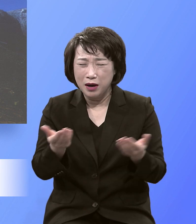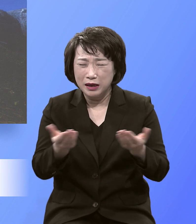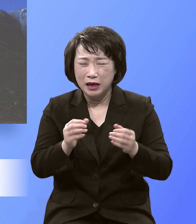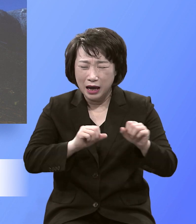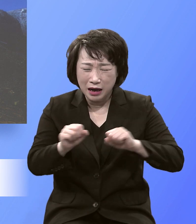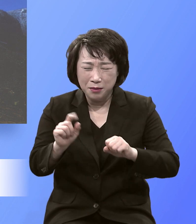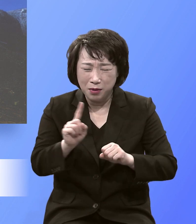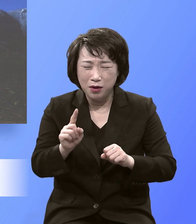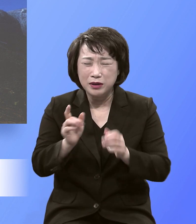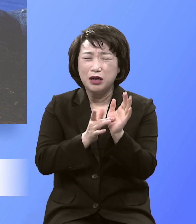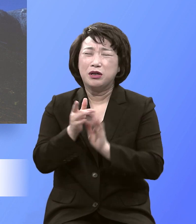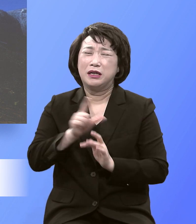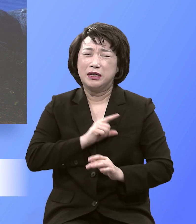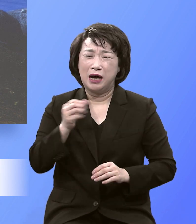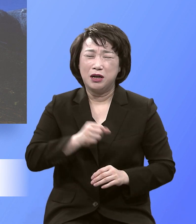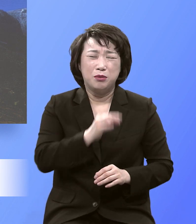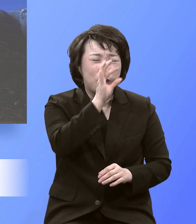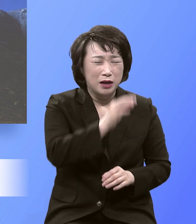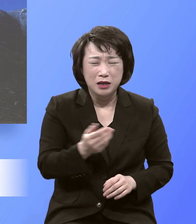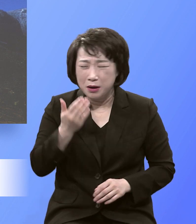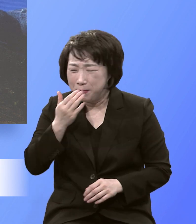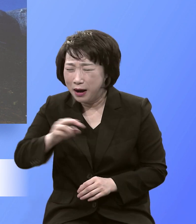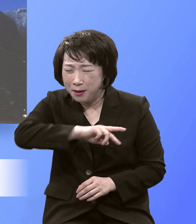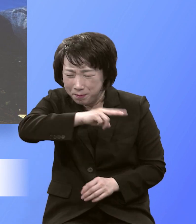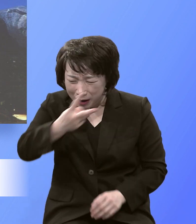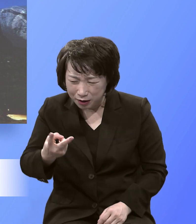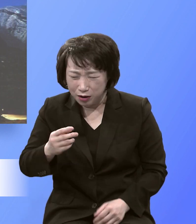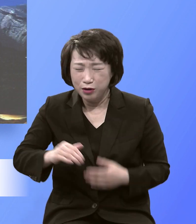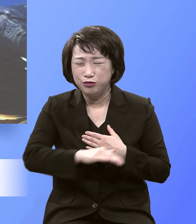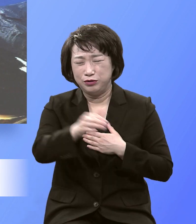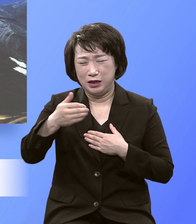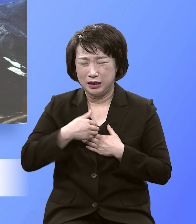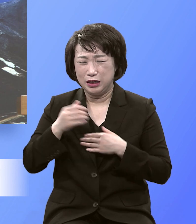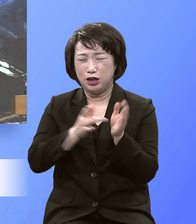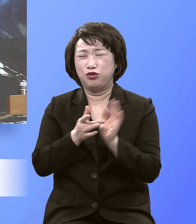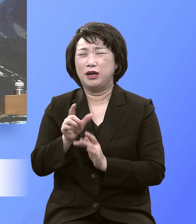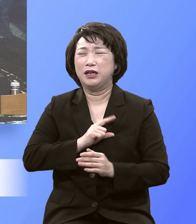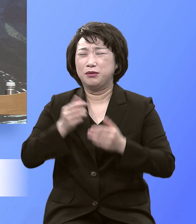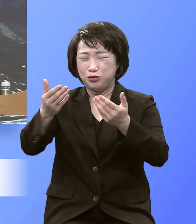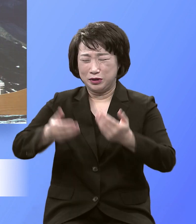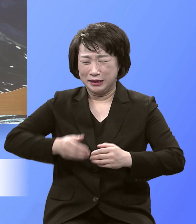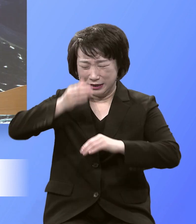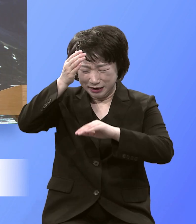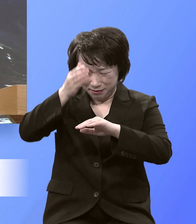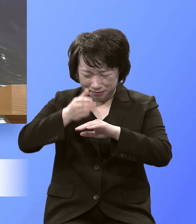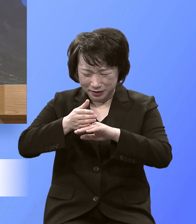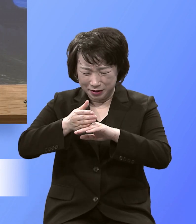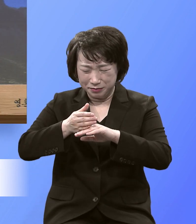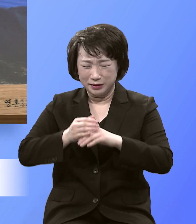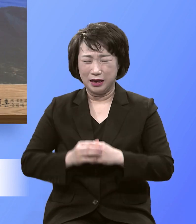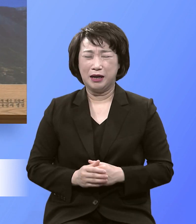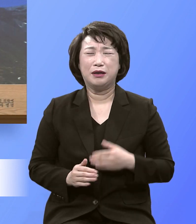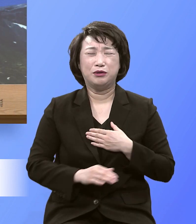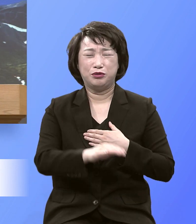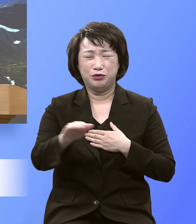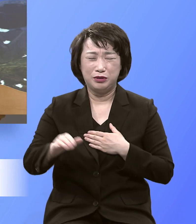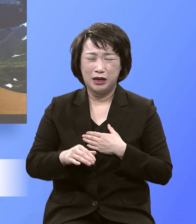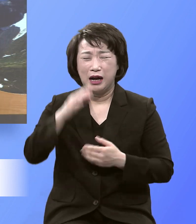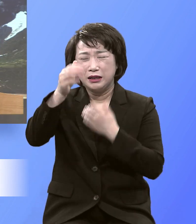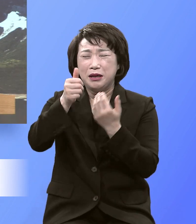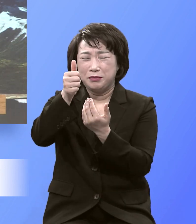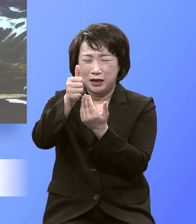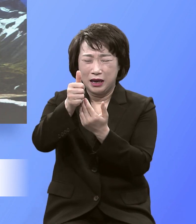무엇이라든지 그 이름으로 불가능을 가능케 할 수 있도록 그 이름 주심을 감사합니다. 우리가